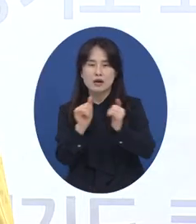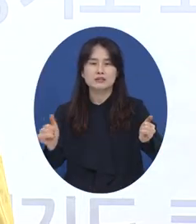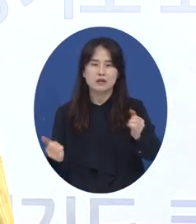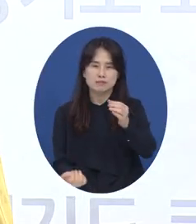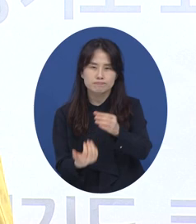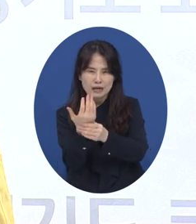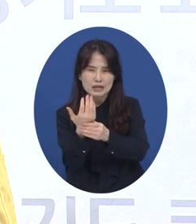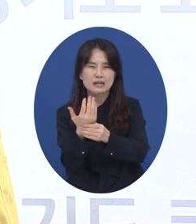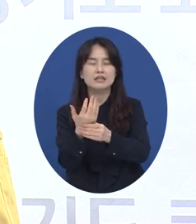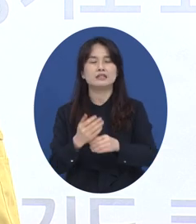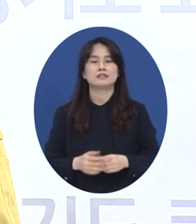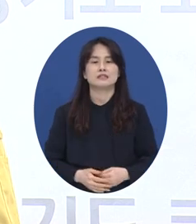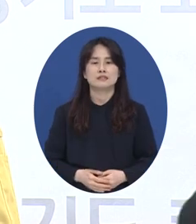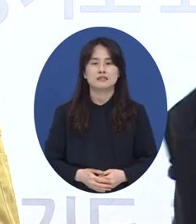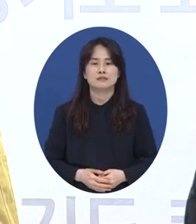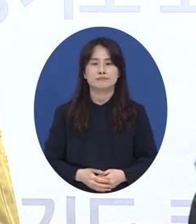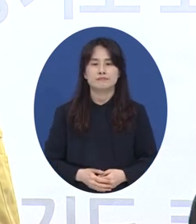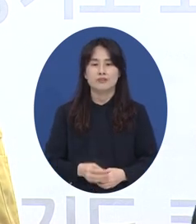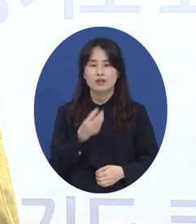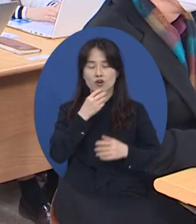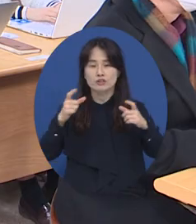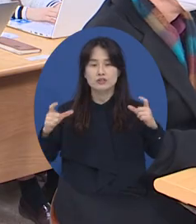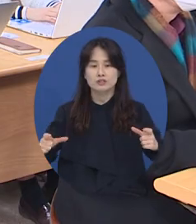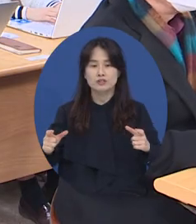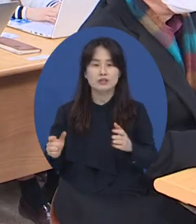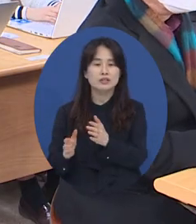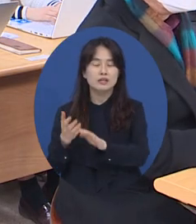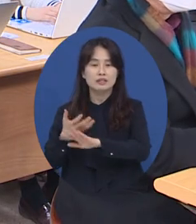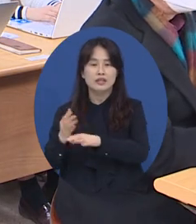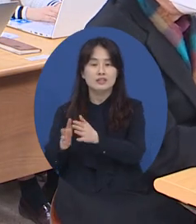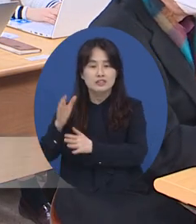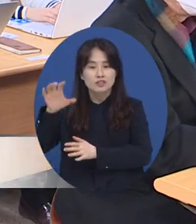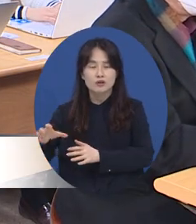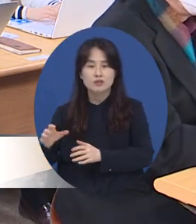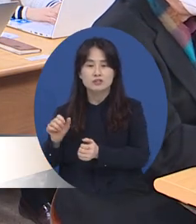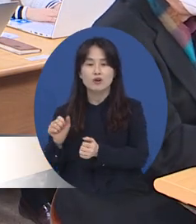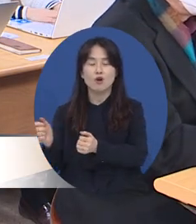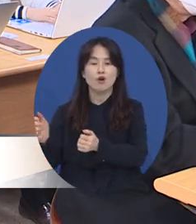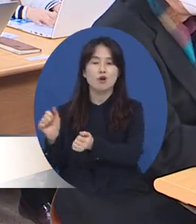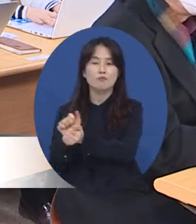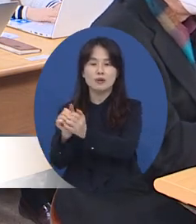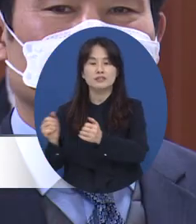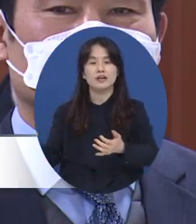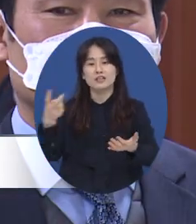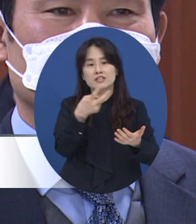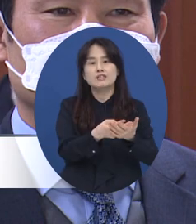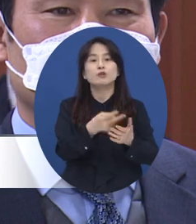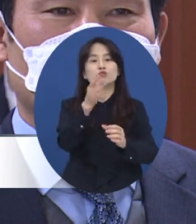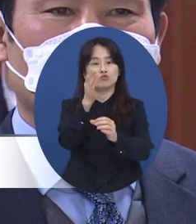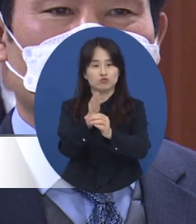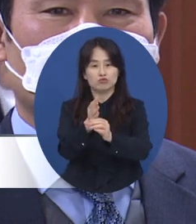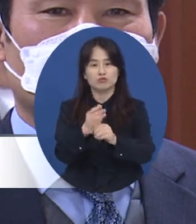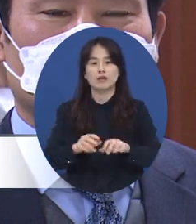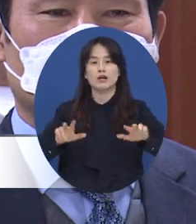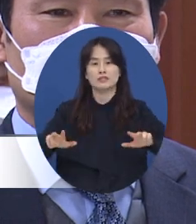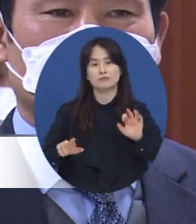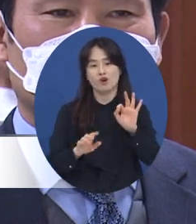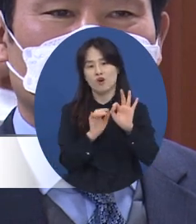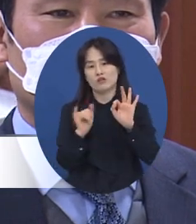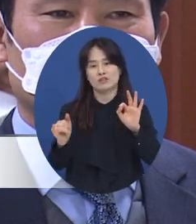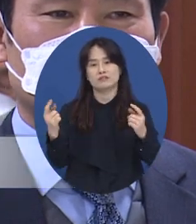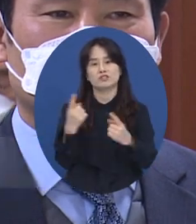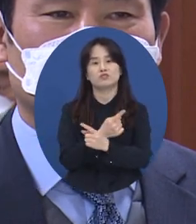발생한 상태입니다 경기지역에는 타시도 이번 확진 환자도 있다 고 설명했는데요 현재 10명이